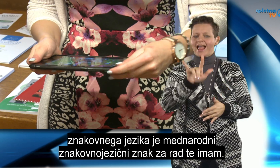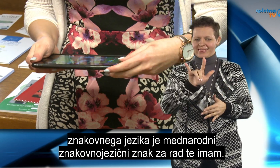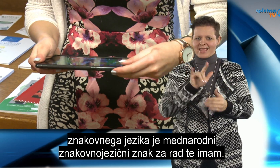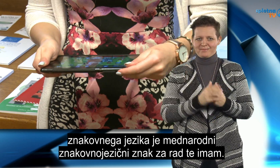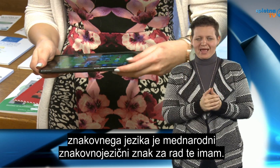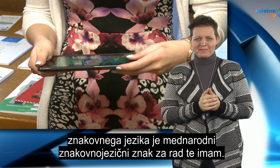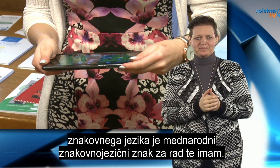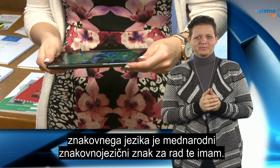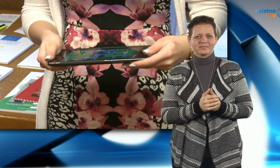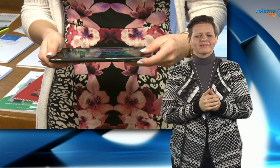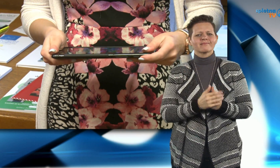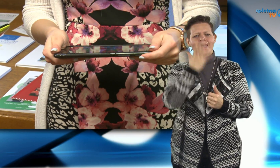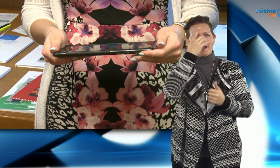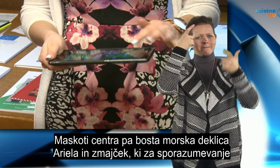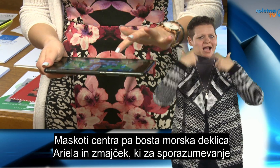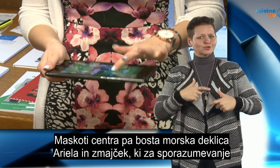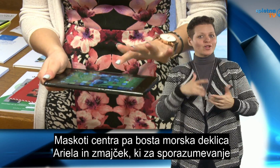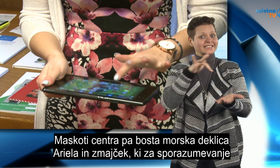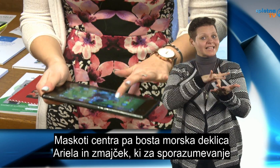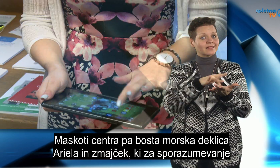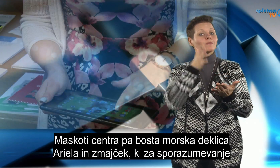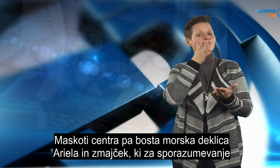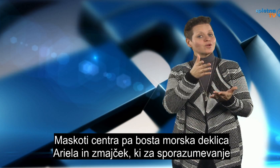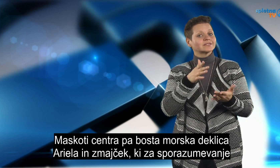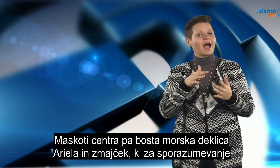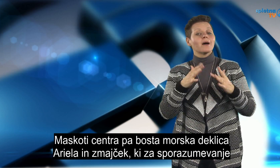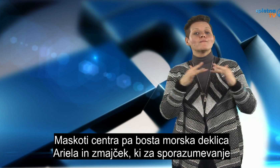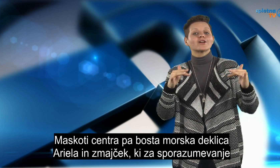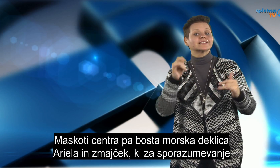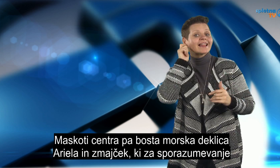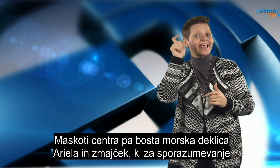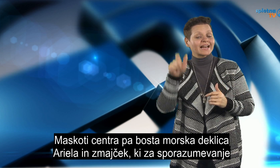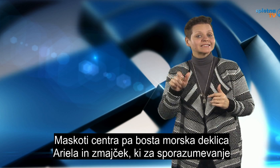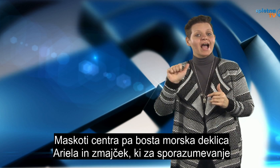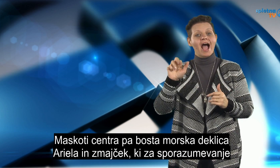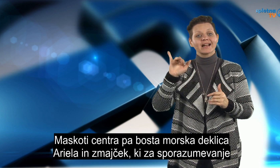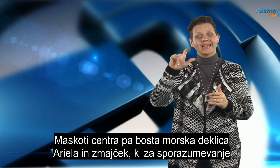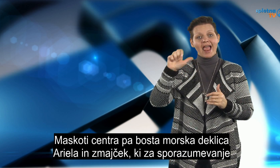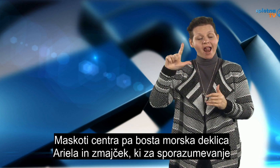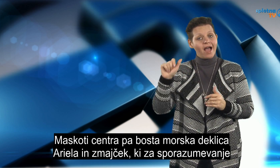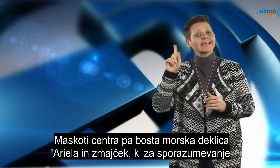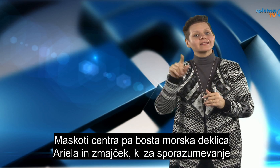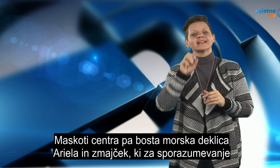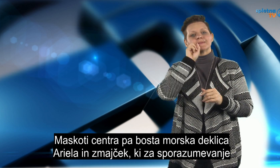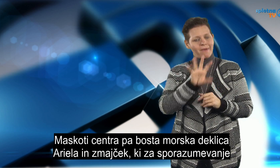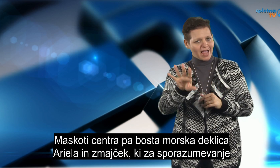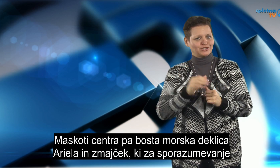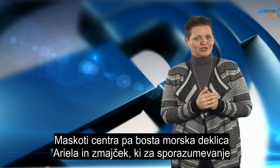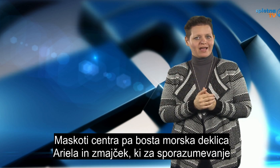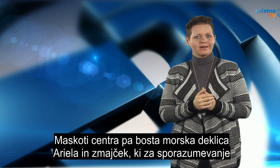te imam. Maskoti centra pa bosta morska deklica Ariela in zmajček, ki za